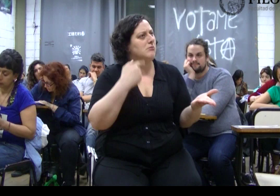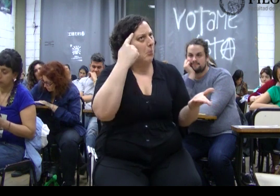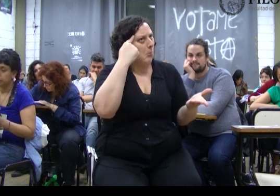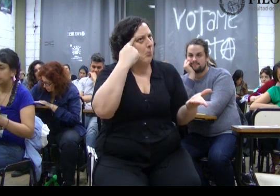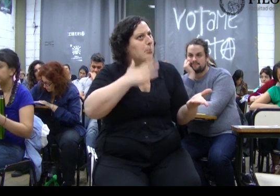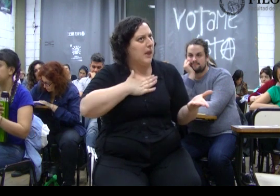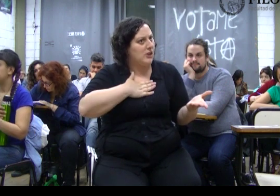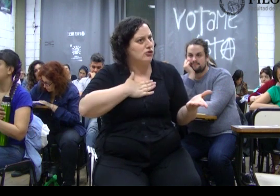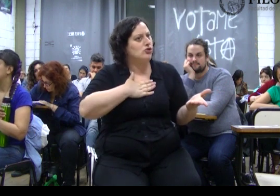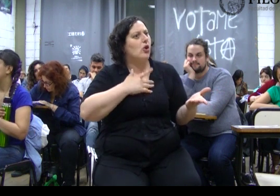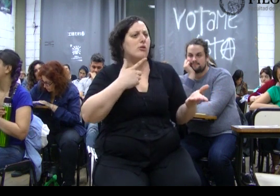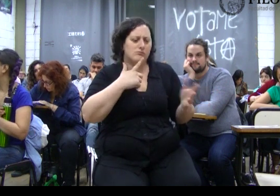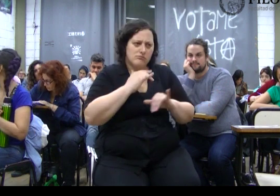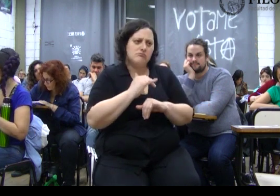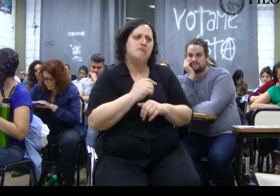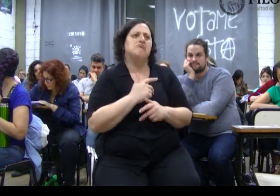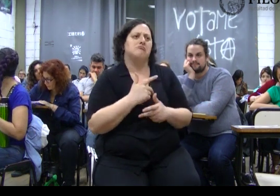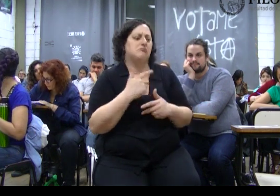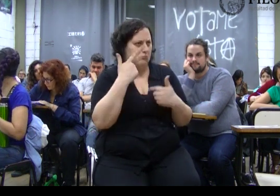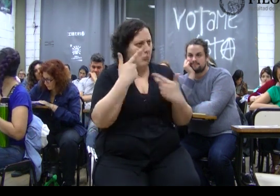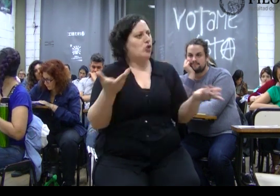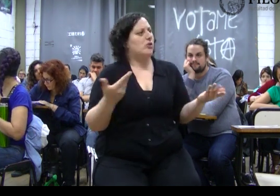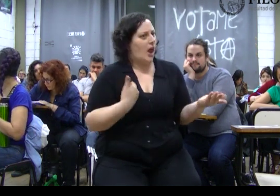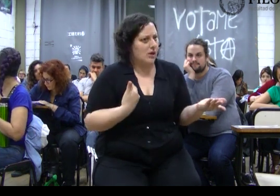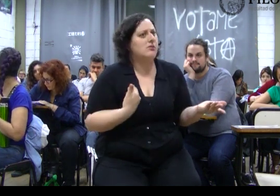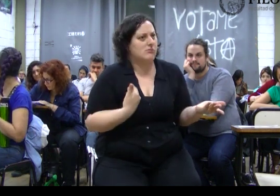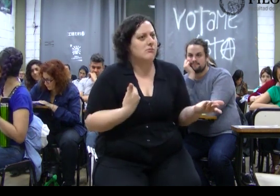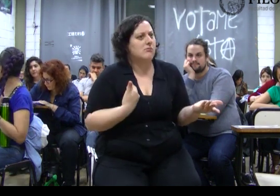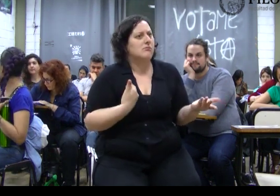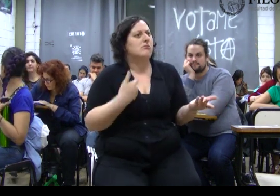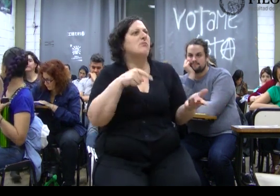pensamos acerca de toda esta coyuntura,